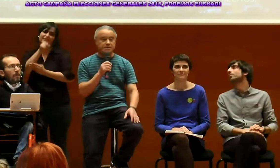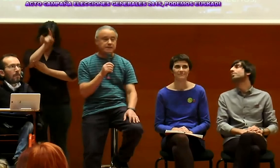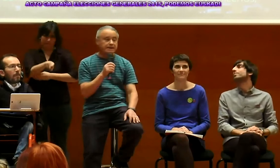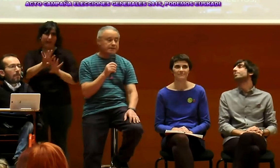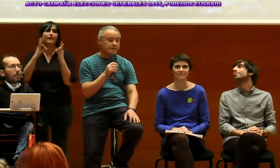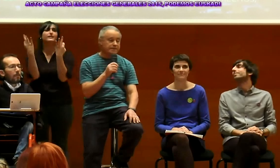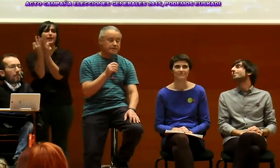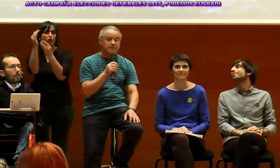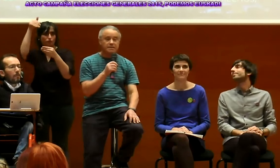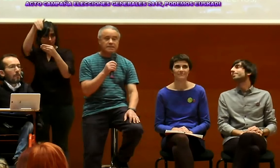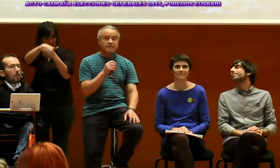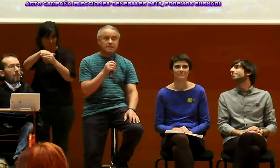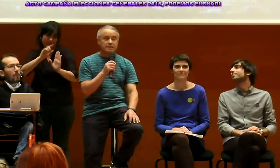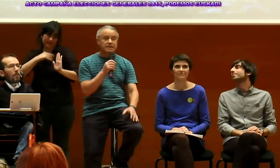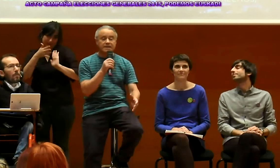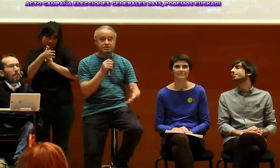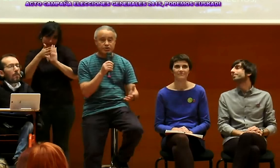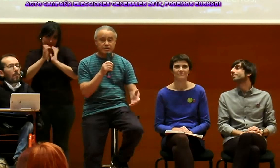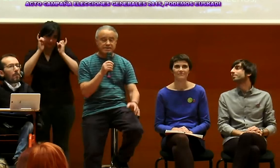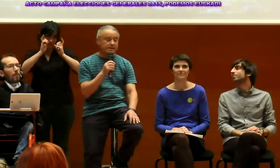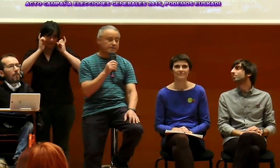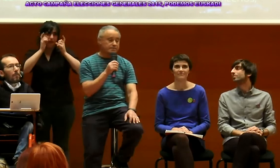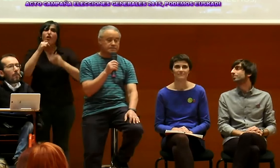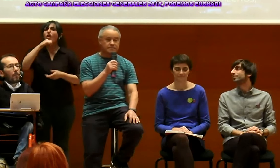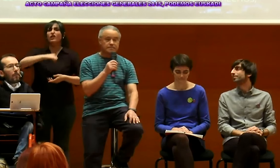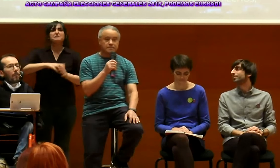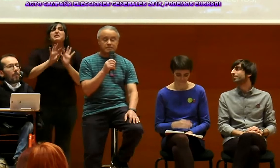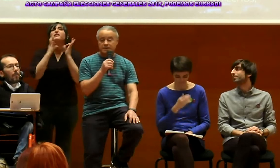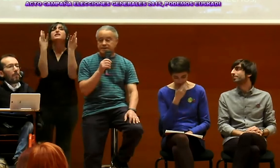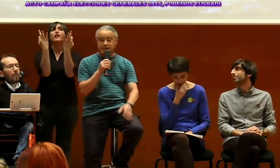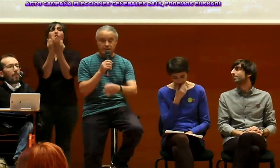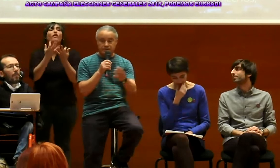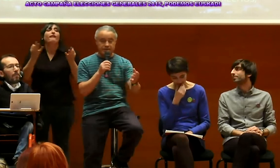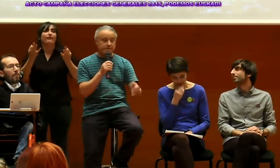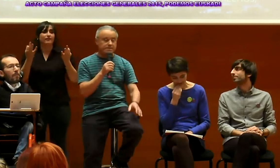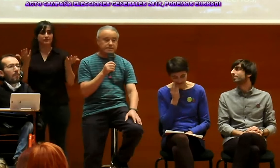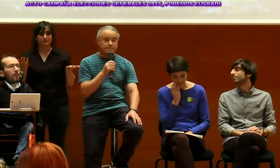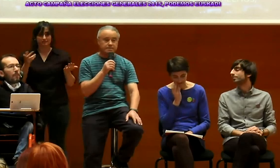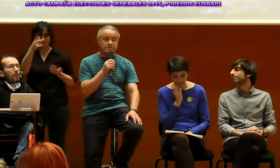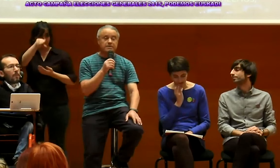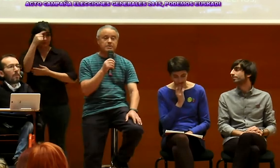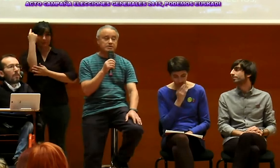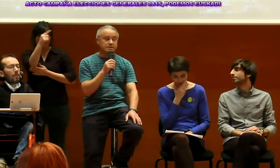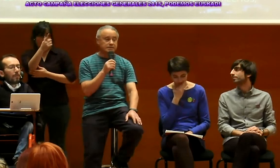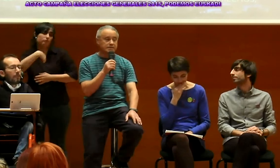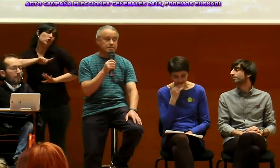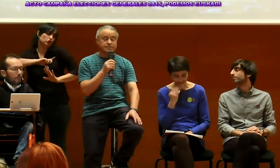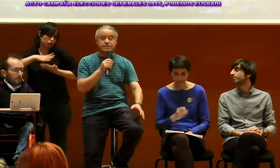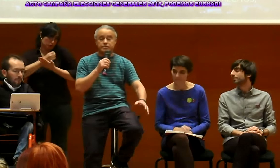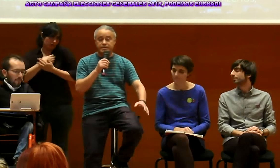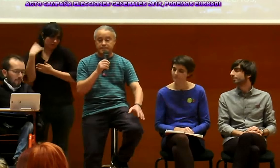Trato de explicarme. ¿Qué es hoy el Senado? El Senado, lo sabéis, lo sabemos,